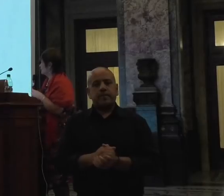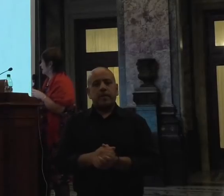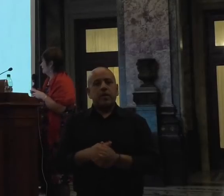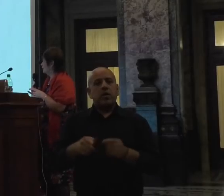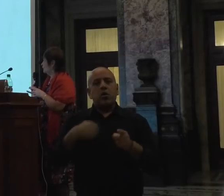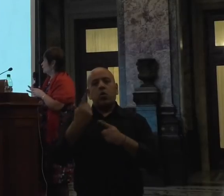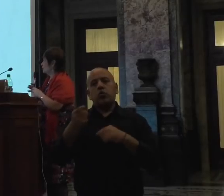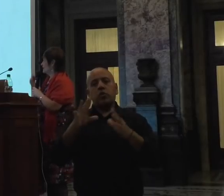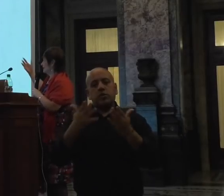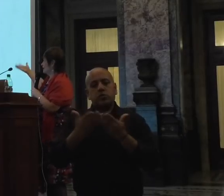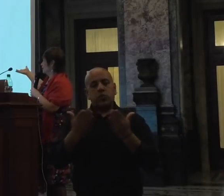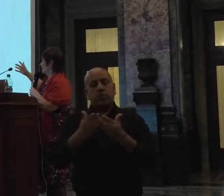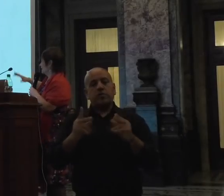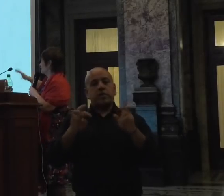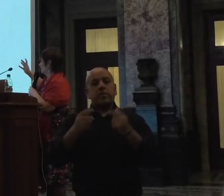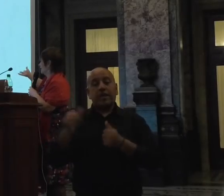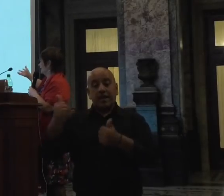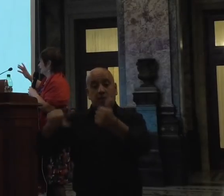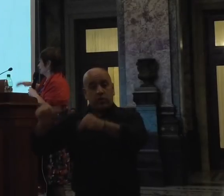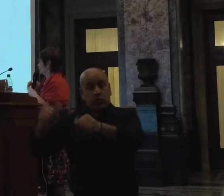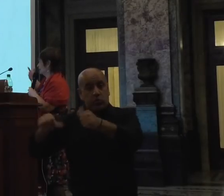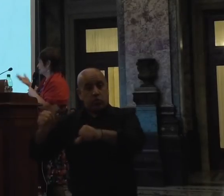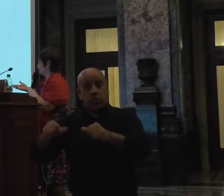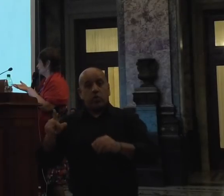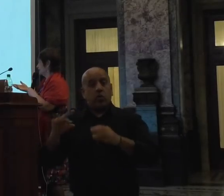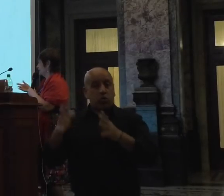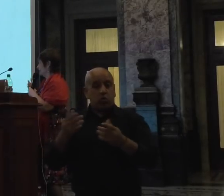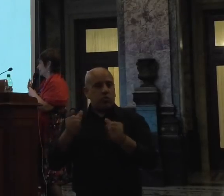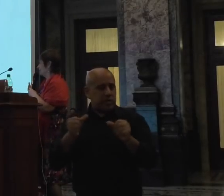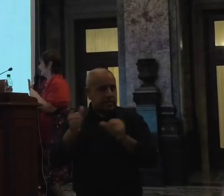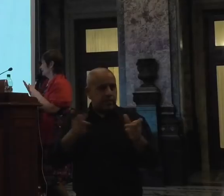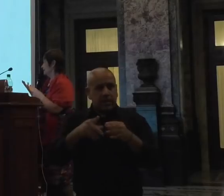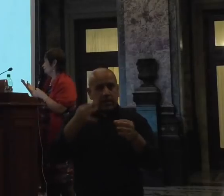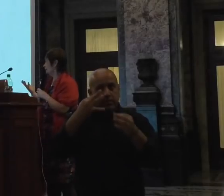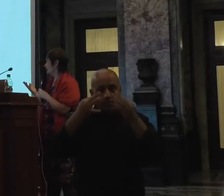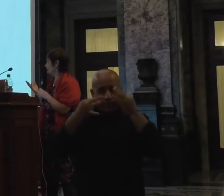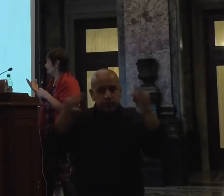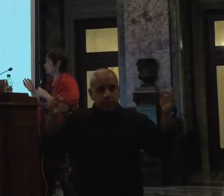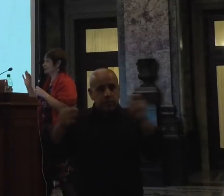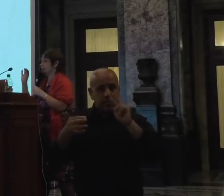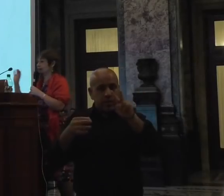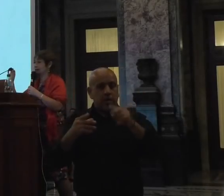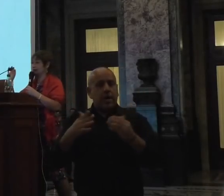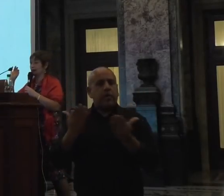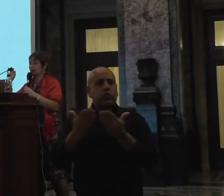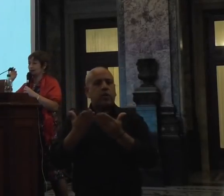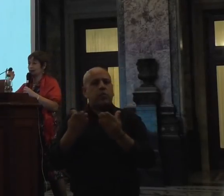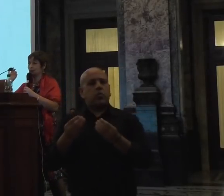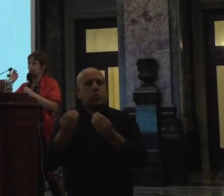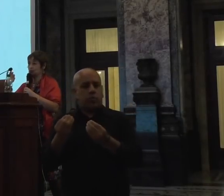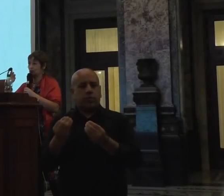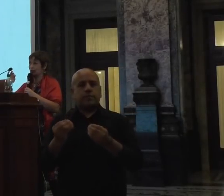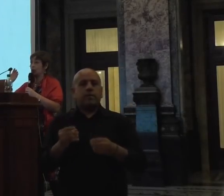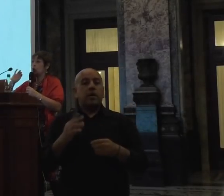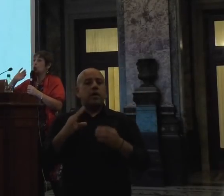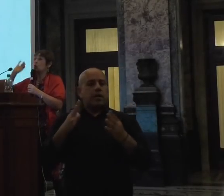que estudiamos en el laboratorio es cómo esta interacción de atención manifiesta y encubierta sucede, y para estudiarla vemos qué pasa en la